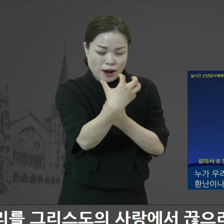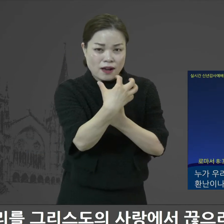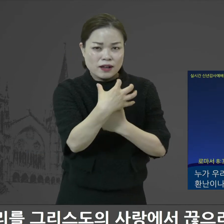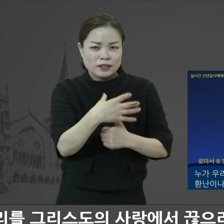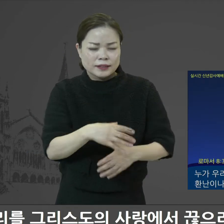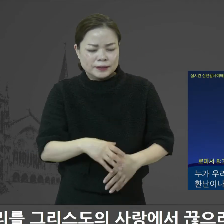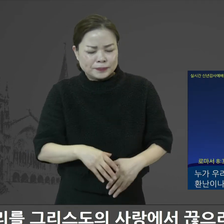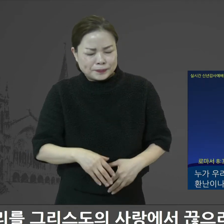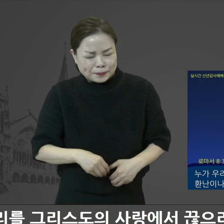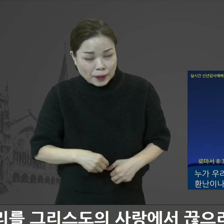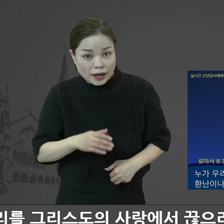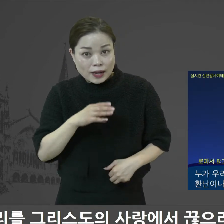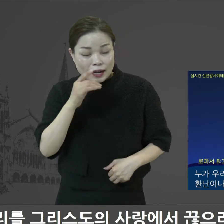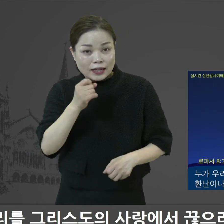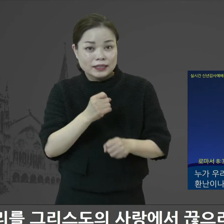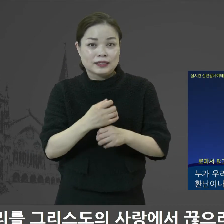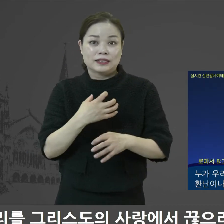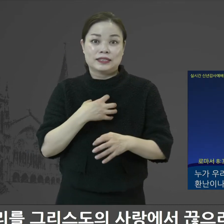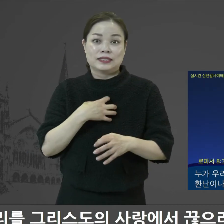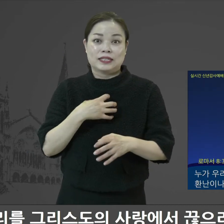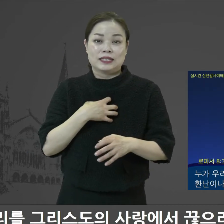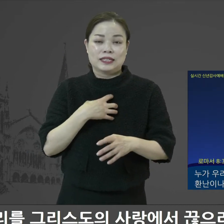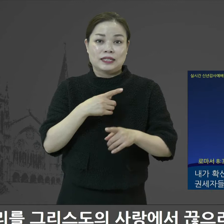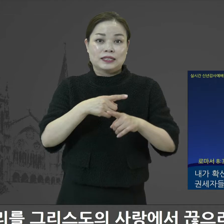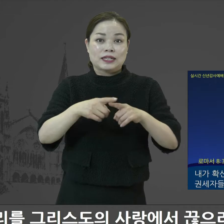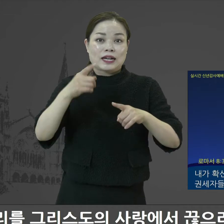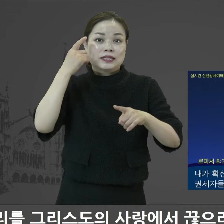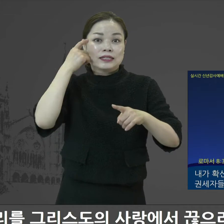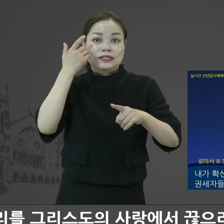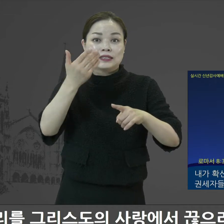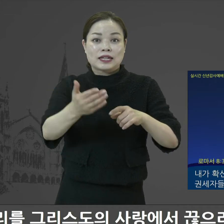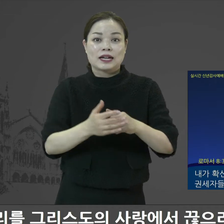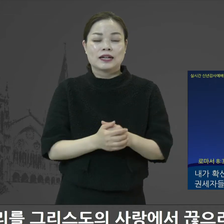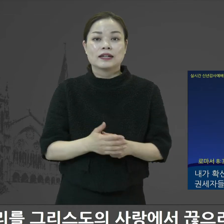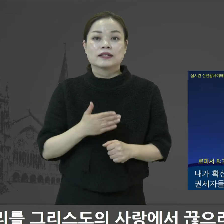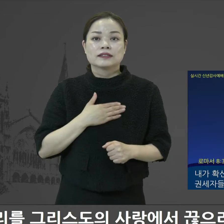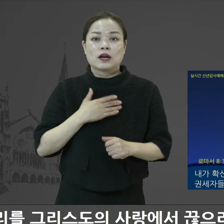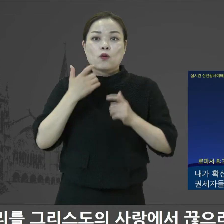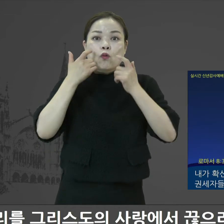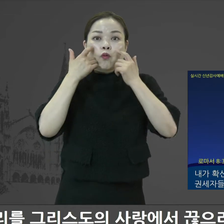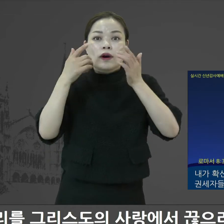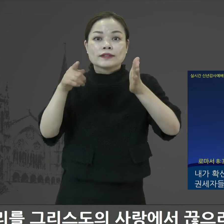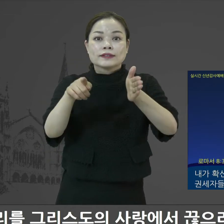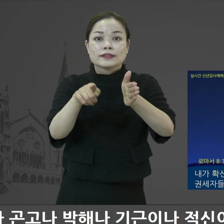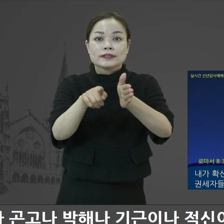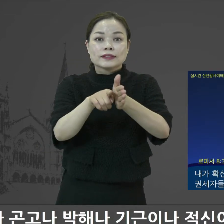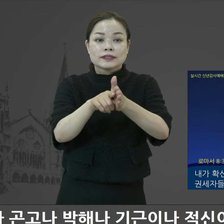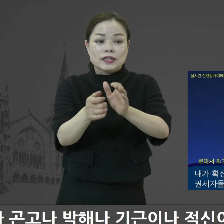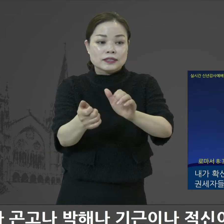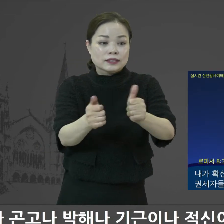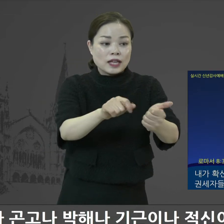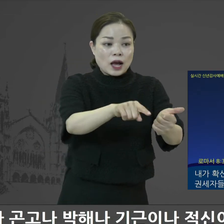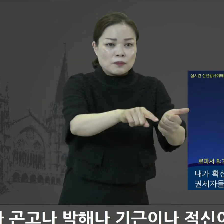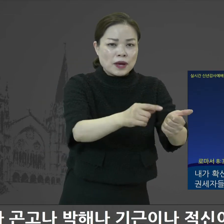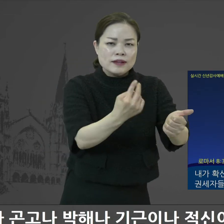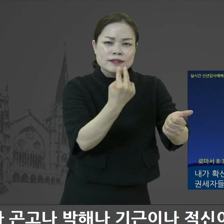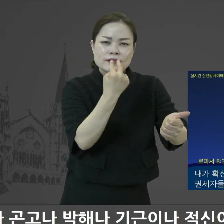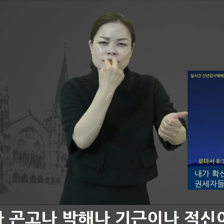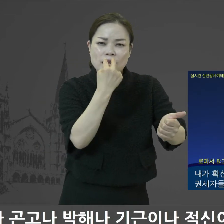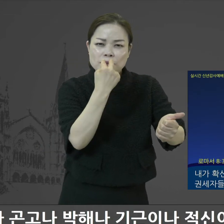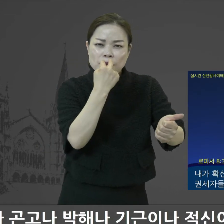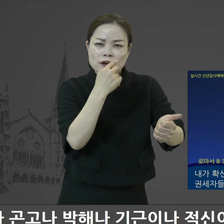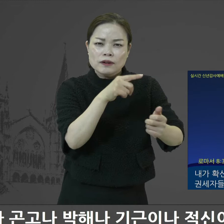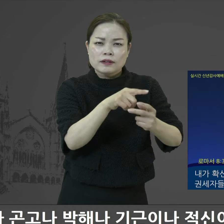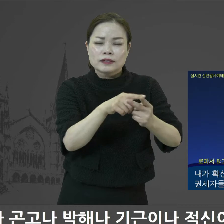기근이냐 적신이나 위험이냐 칼이랴. 내가 확신하노니 사망이나